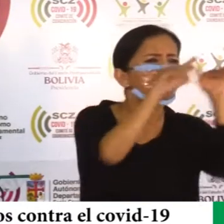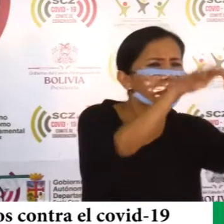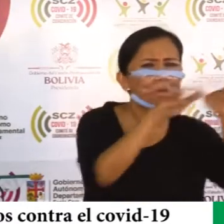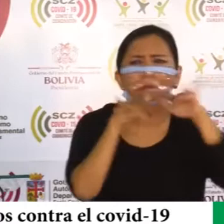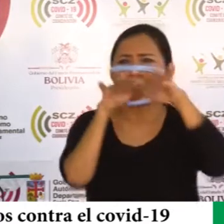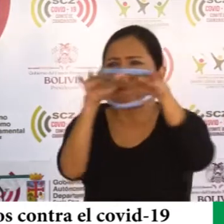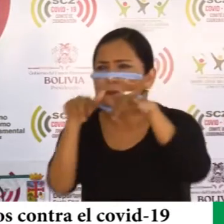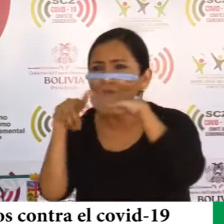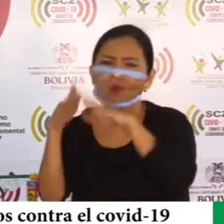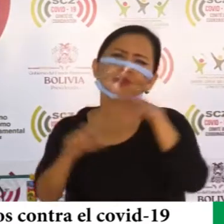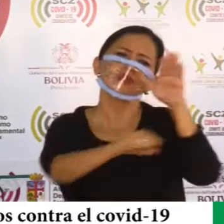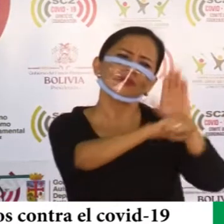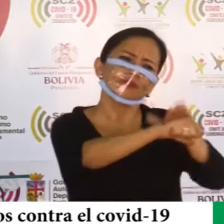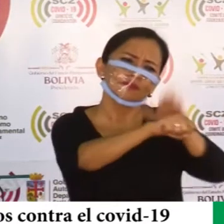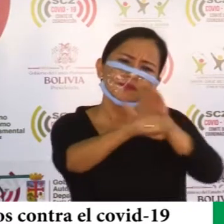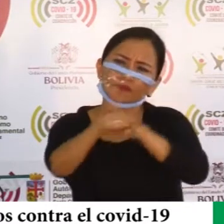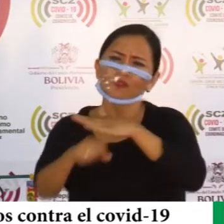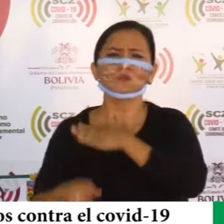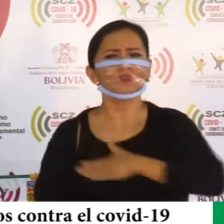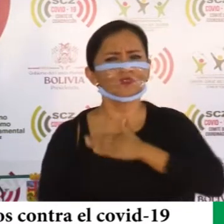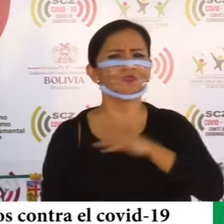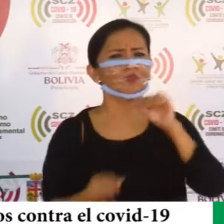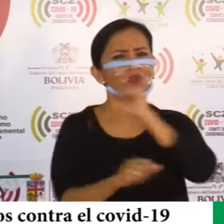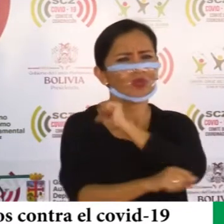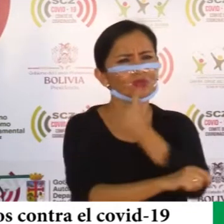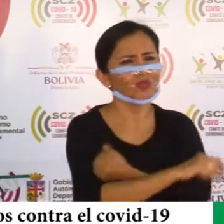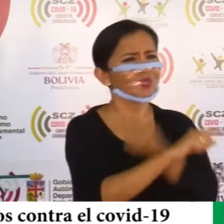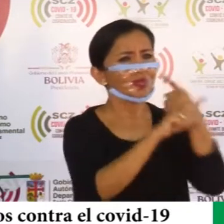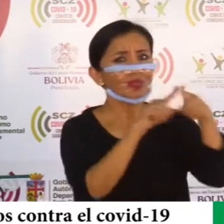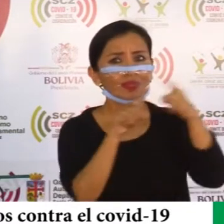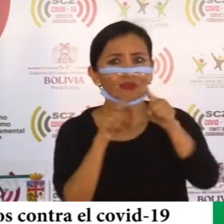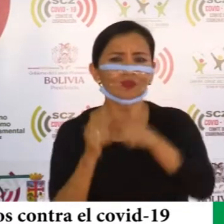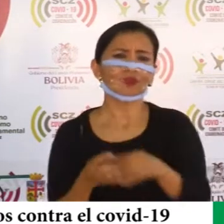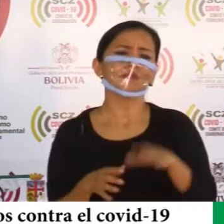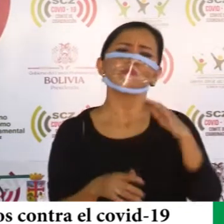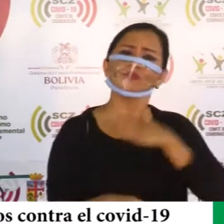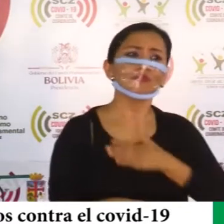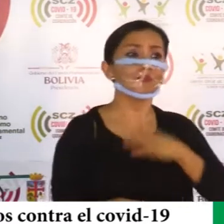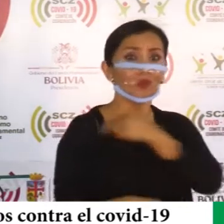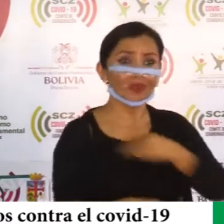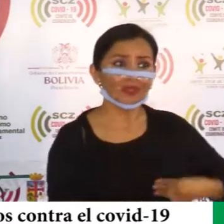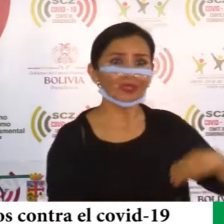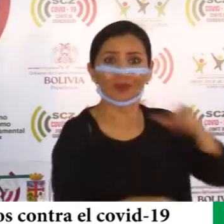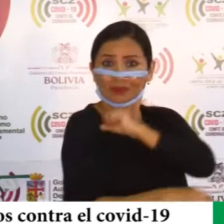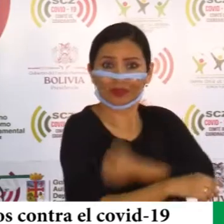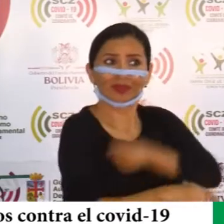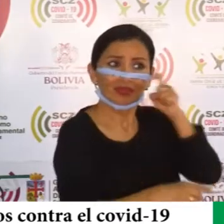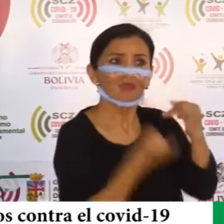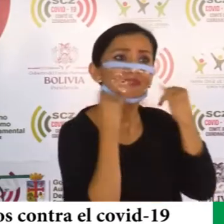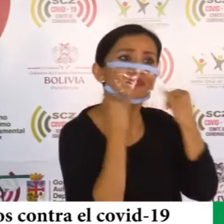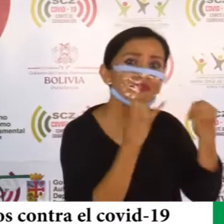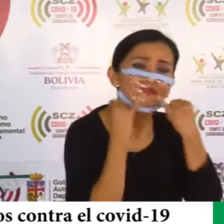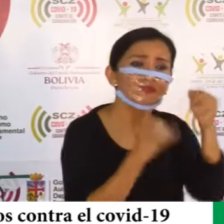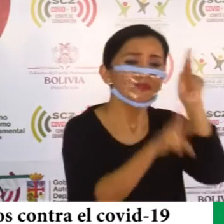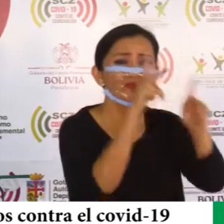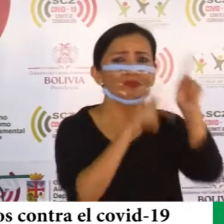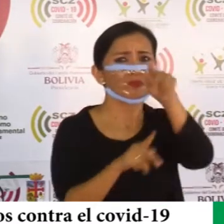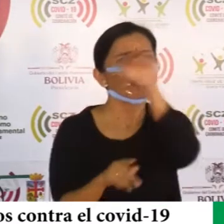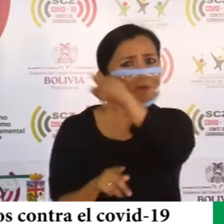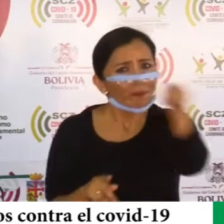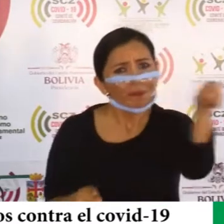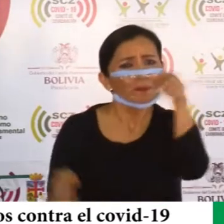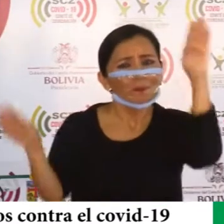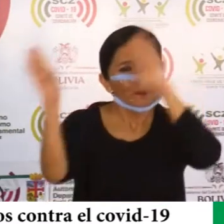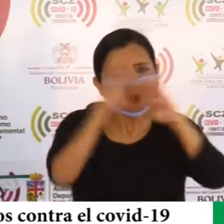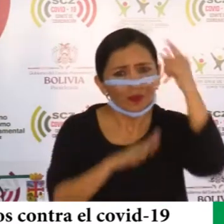aglomeración. Llamamos, hacemos un llamado a nuestras autoridades que informen a sus municipios, que informen a su gente, que se preocupen por